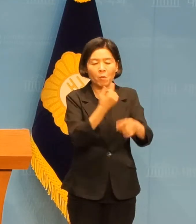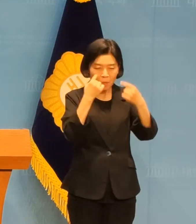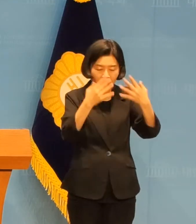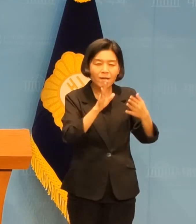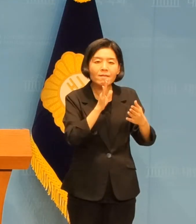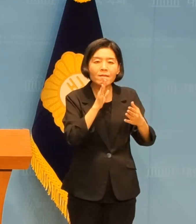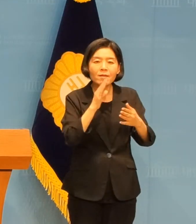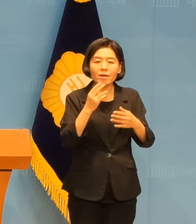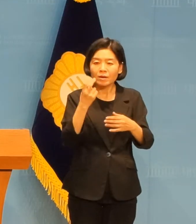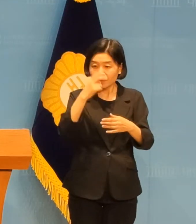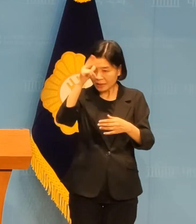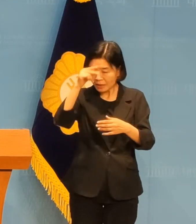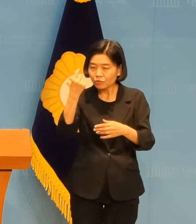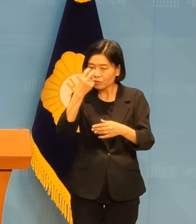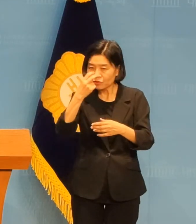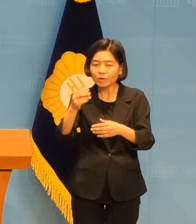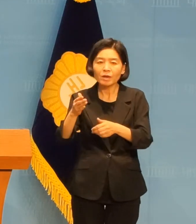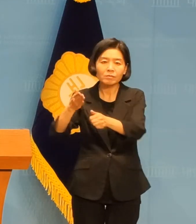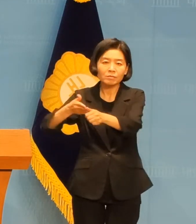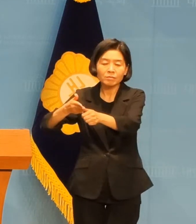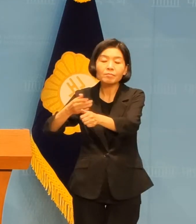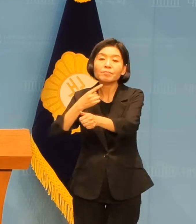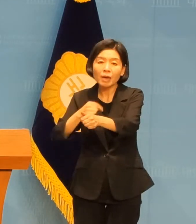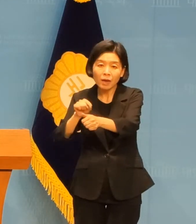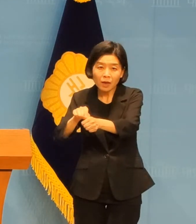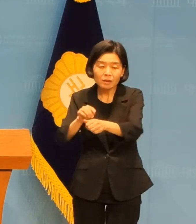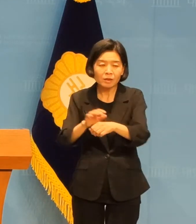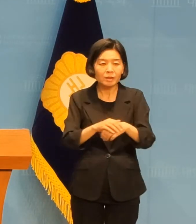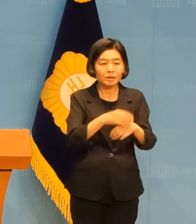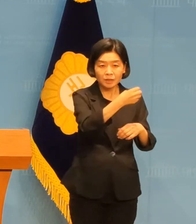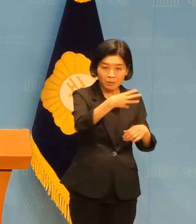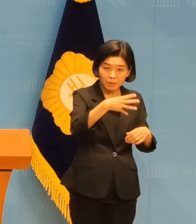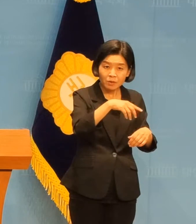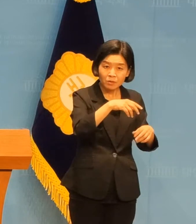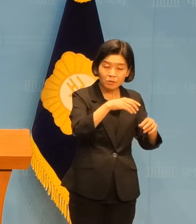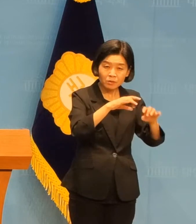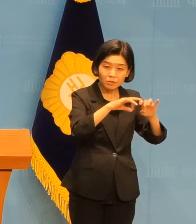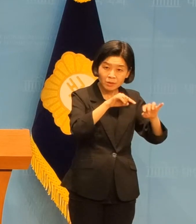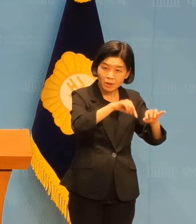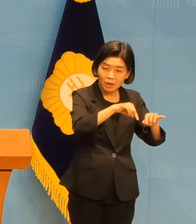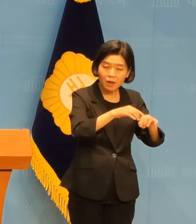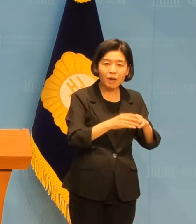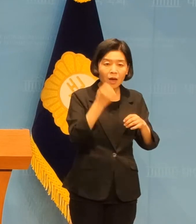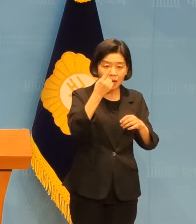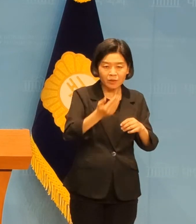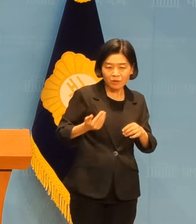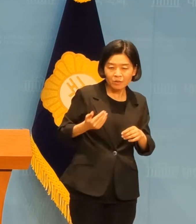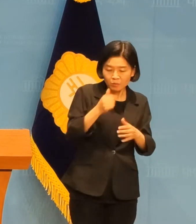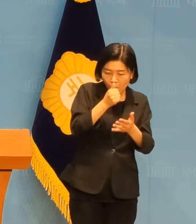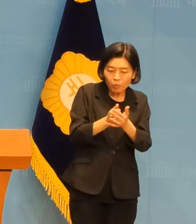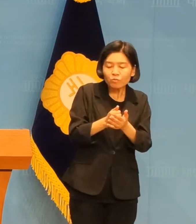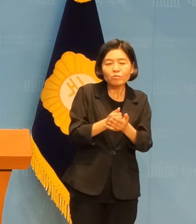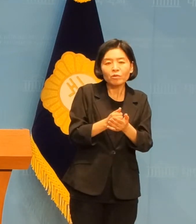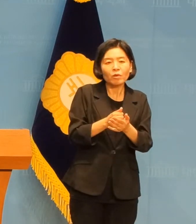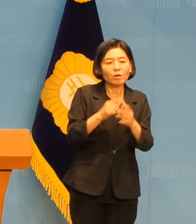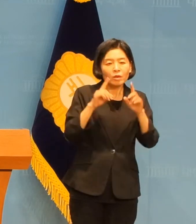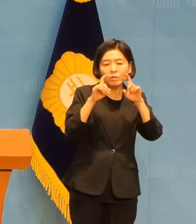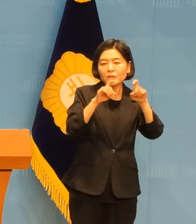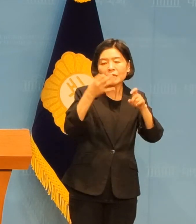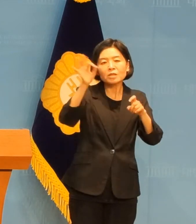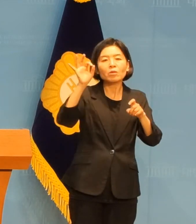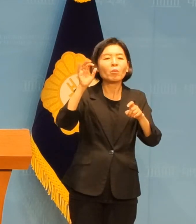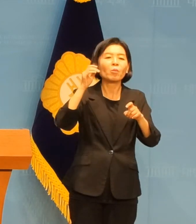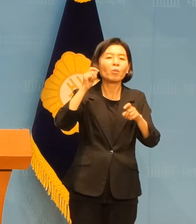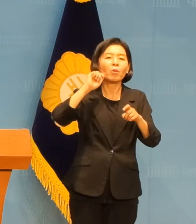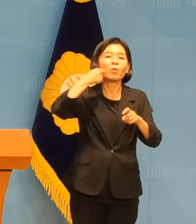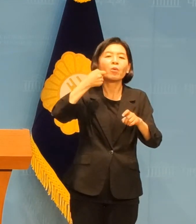수사를 의뢰했습니다. 그럼에도 삼성은 수사 의뢰 한 달 전 범죄 혐의가 인정되기 어렵다는 공문을